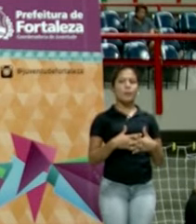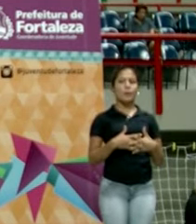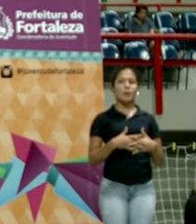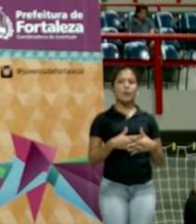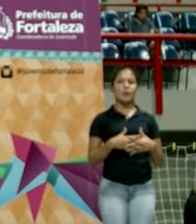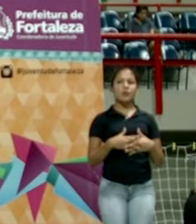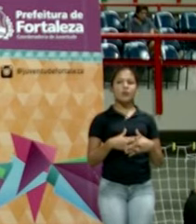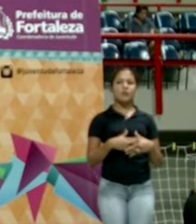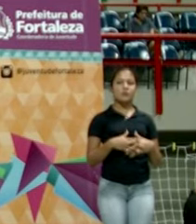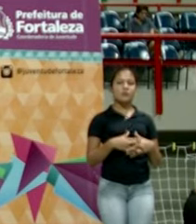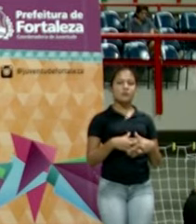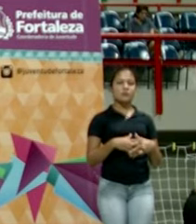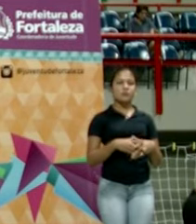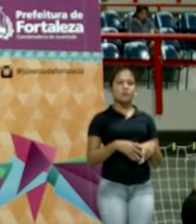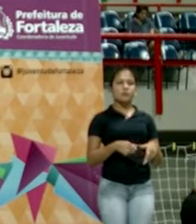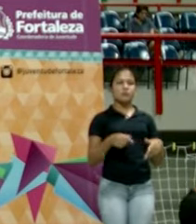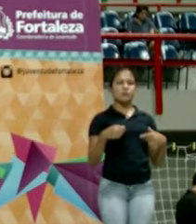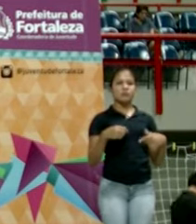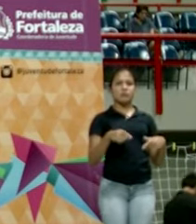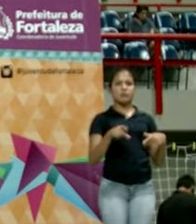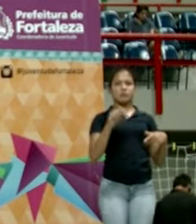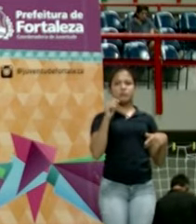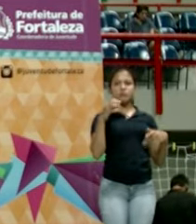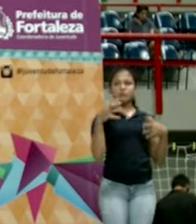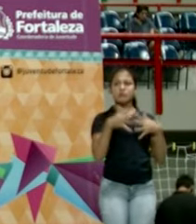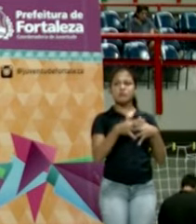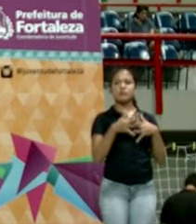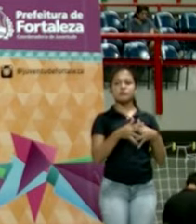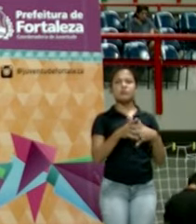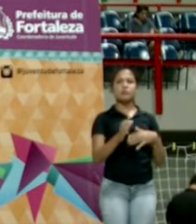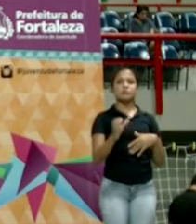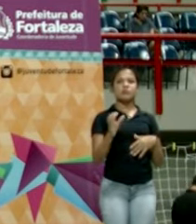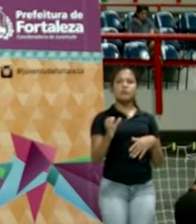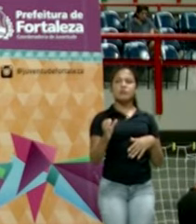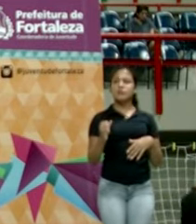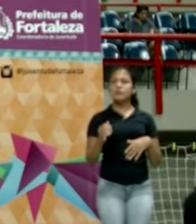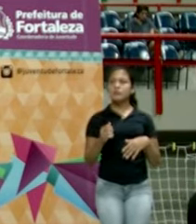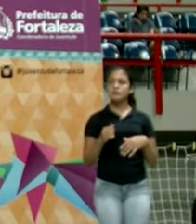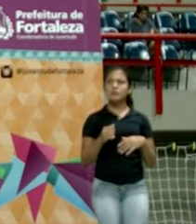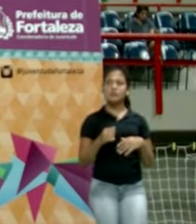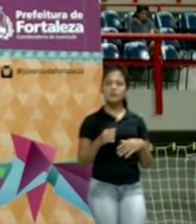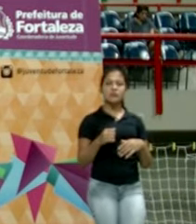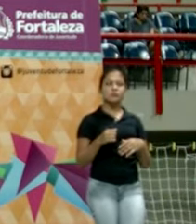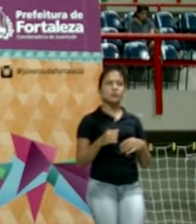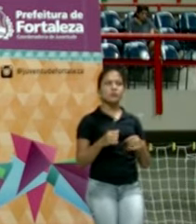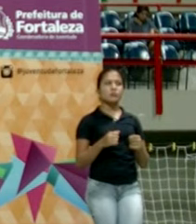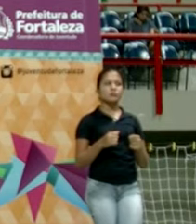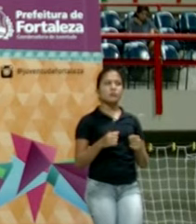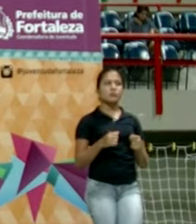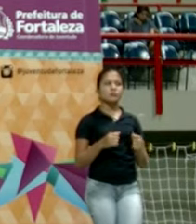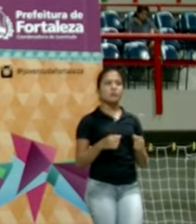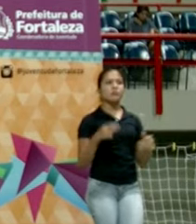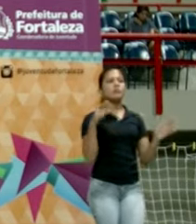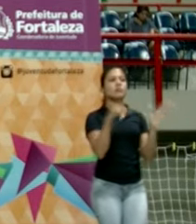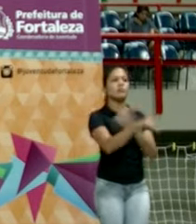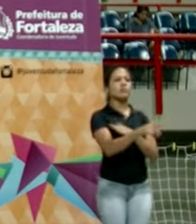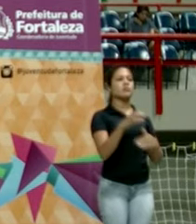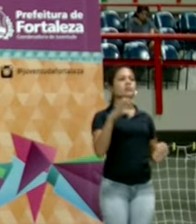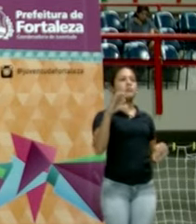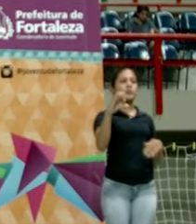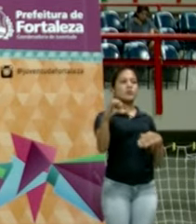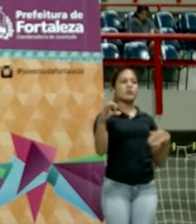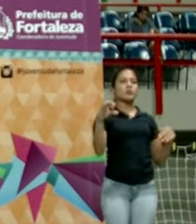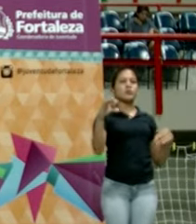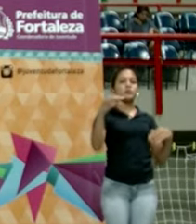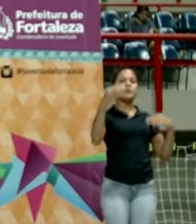Foi o texto aqui. Eu estava lendo um, lendo o outro, foi? Ficando é doido. Bora. A nona questão, então, é a letra C,